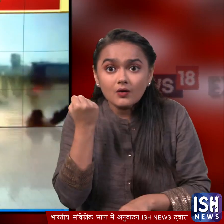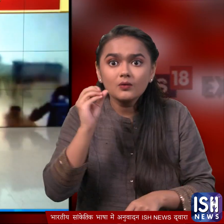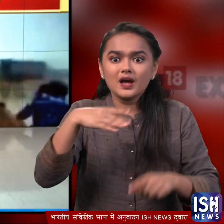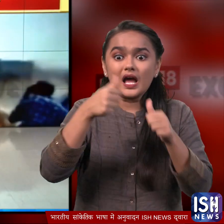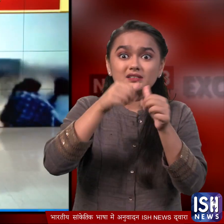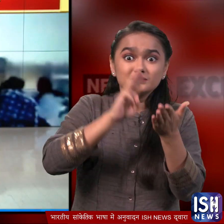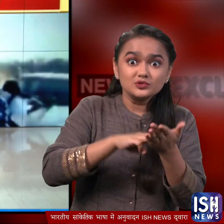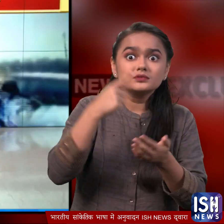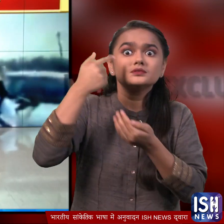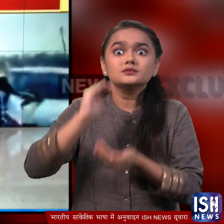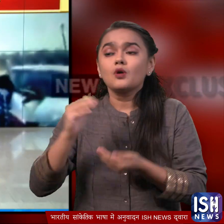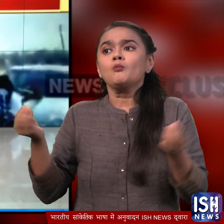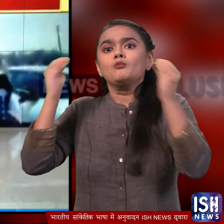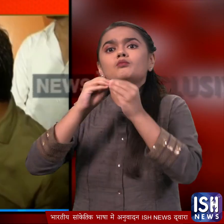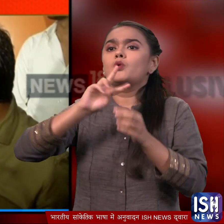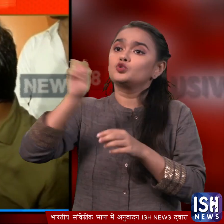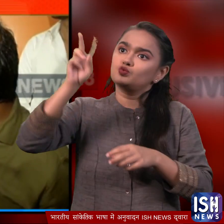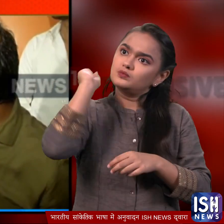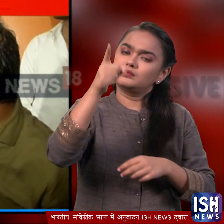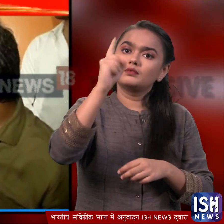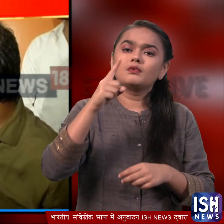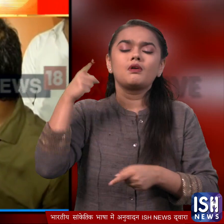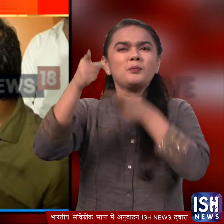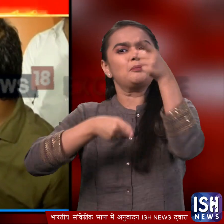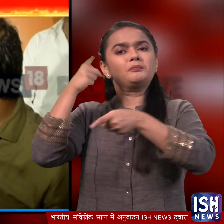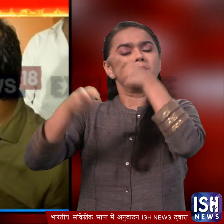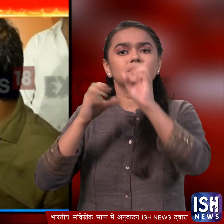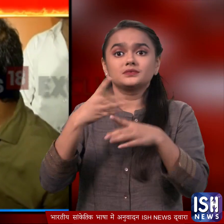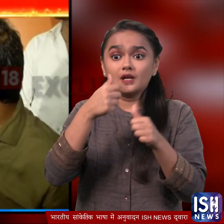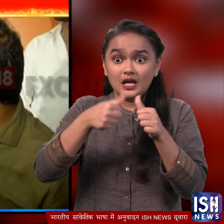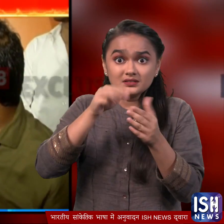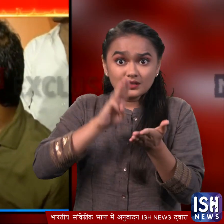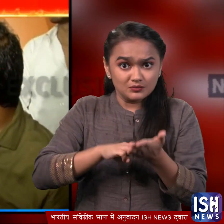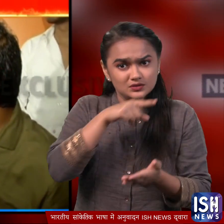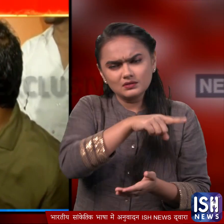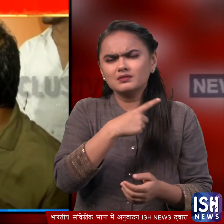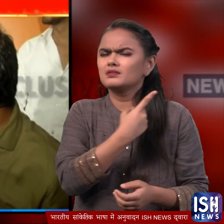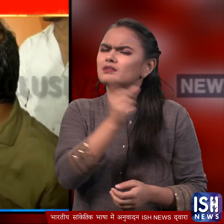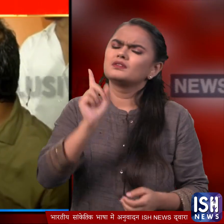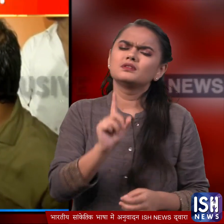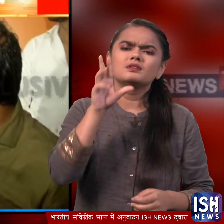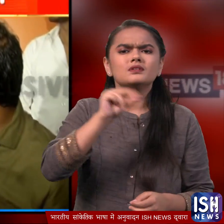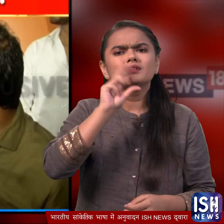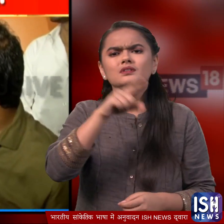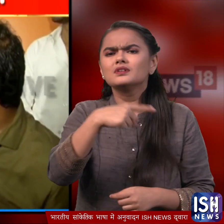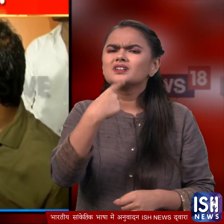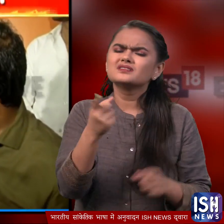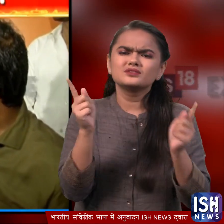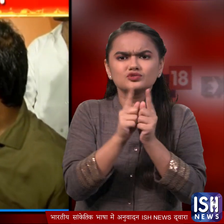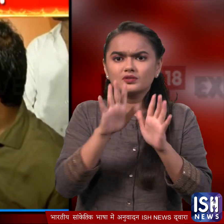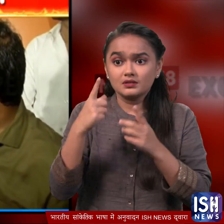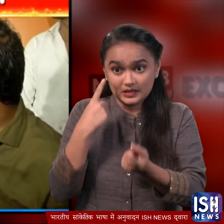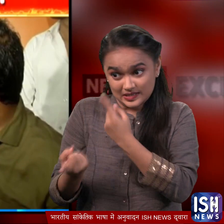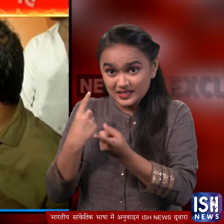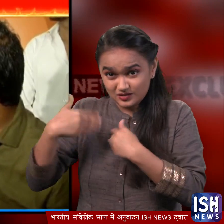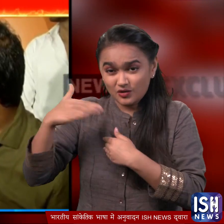उनके बेटे पर हमले और तेज हो गए, जिसके बाद अजय मिश्रा अपनी बात रखने सामने आए और उन्होंने 2 टूक कहा कि जांच में दूध